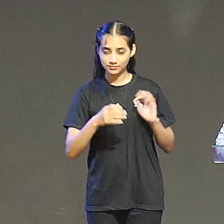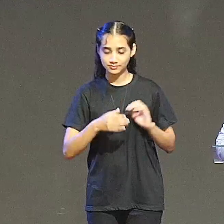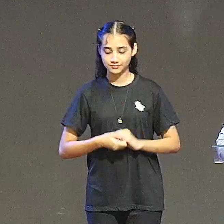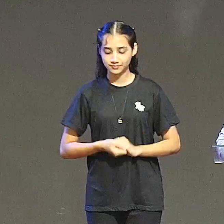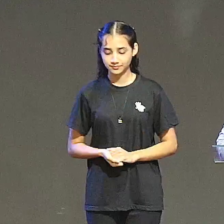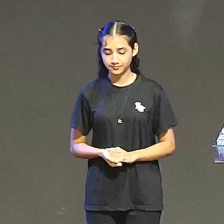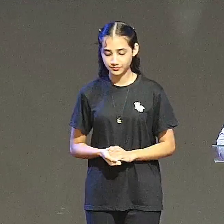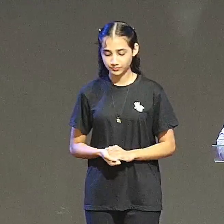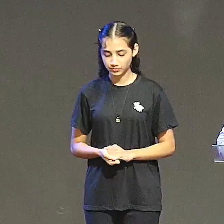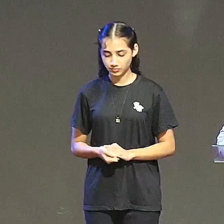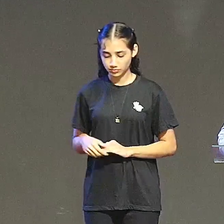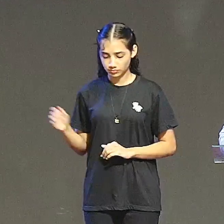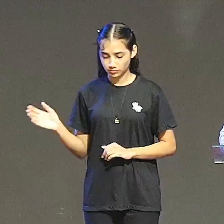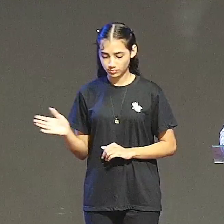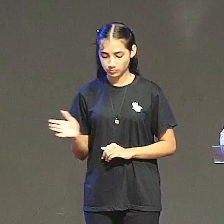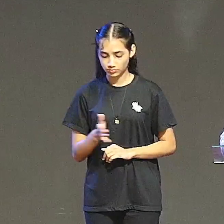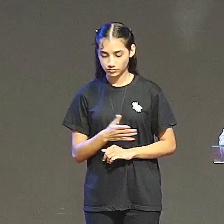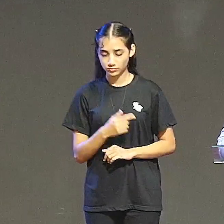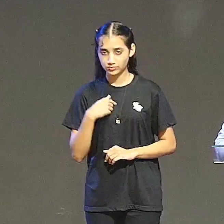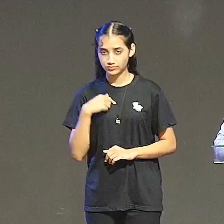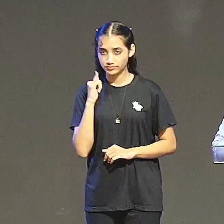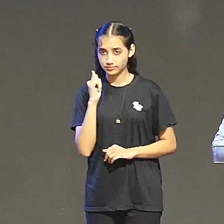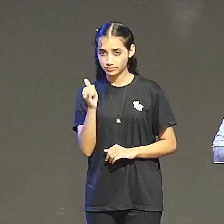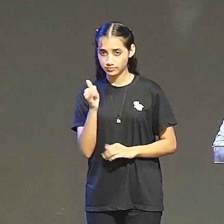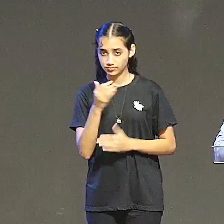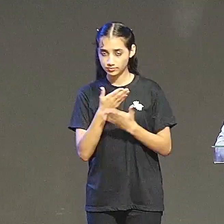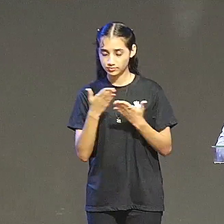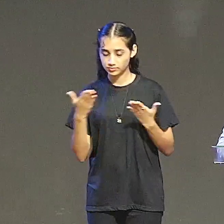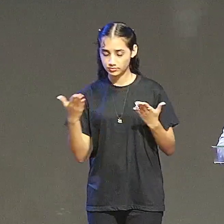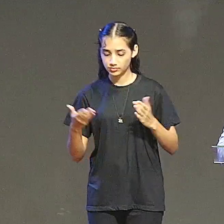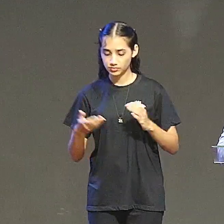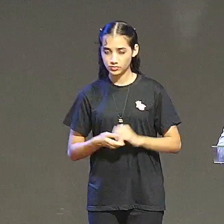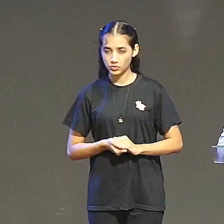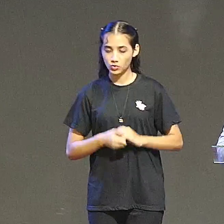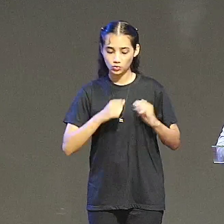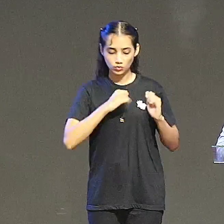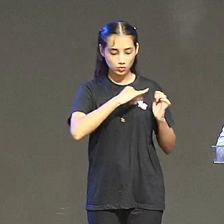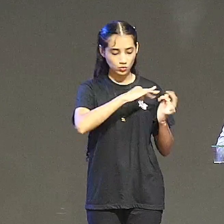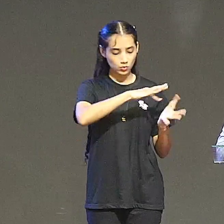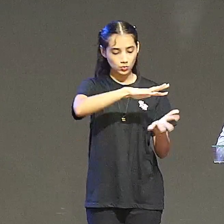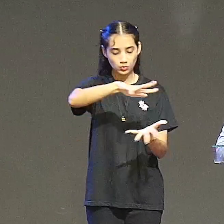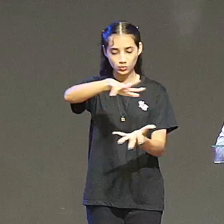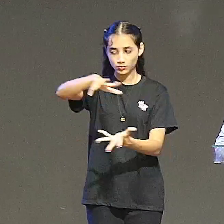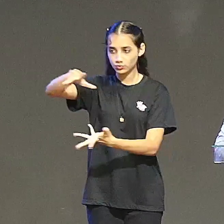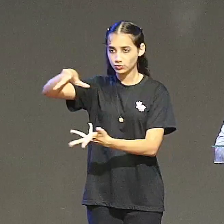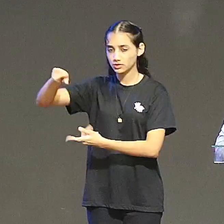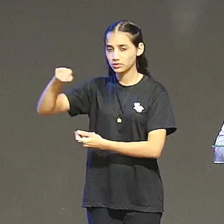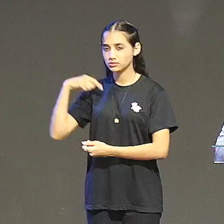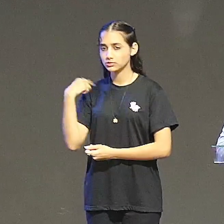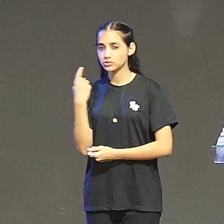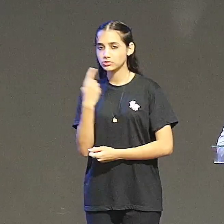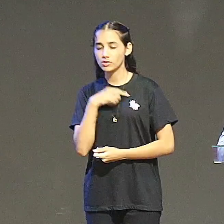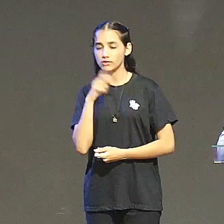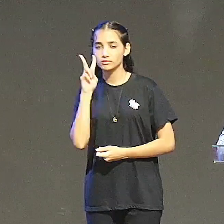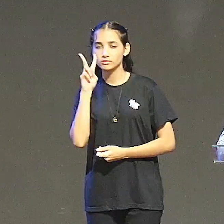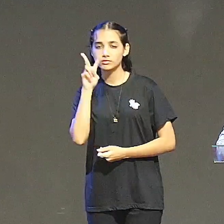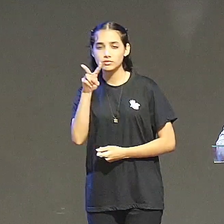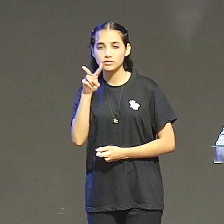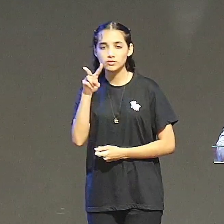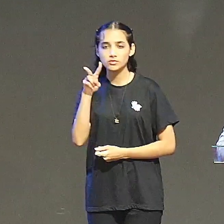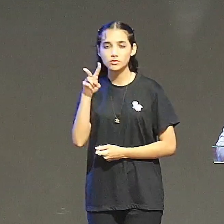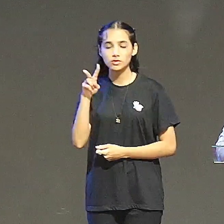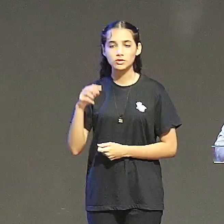galáxia e se eu disser para você que no universo observável ou seja aquilo que dá para ver do